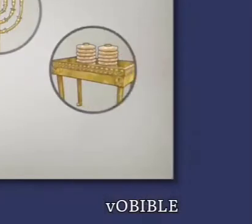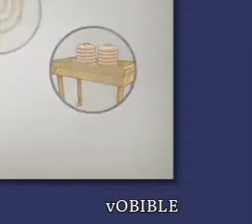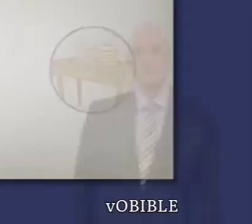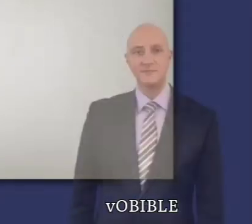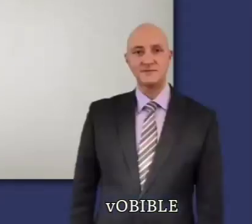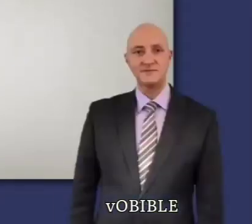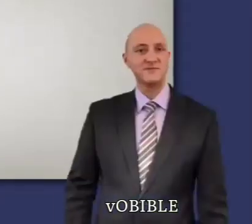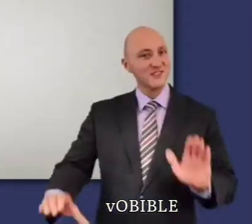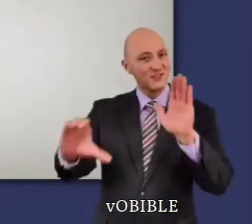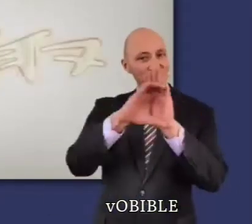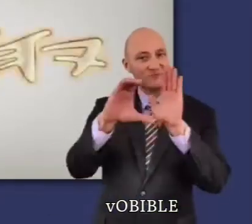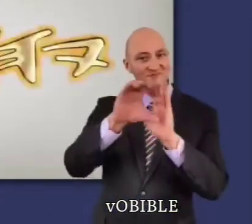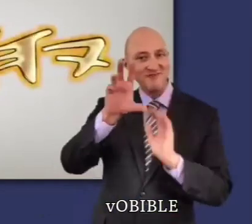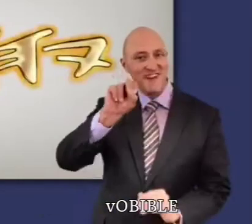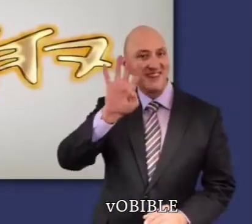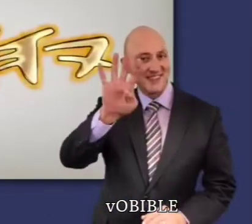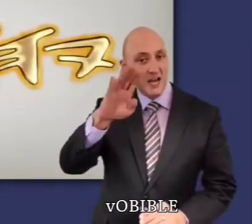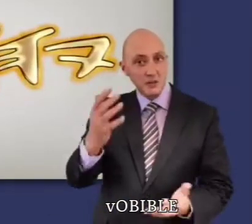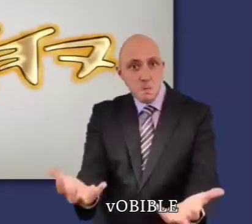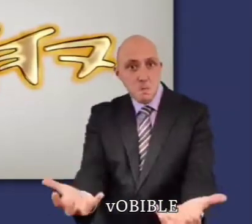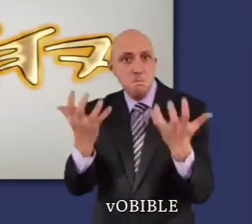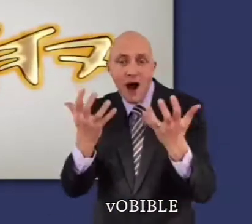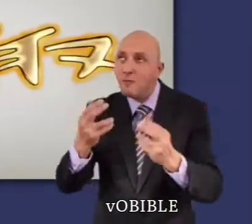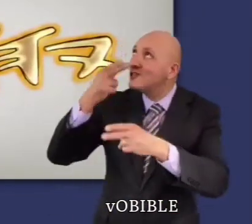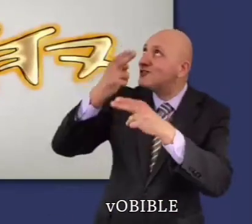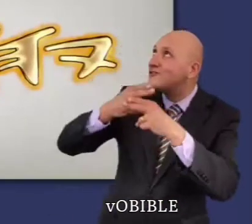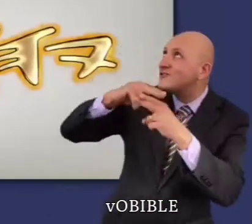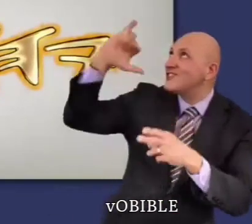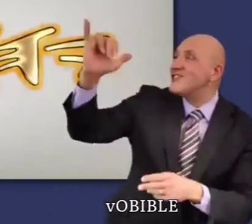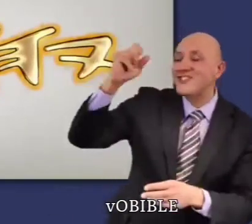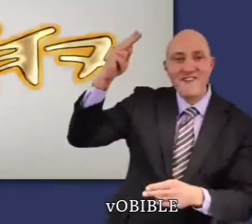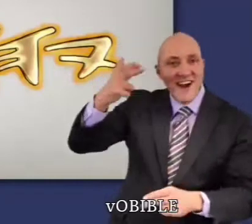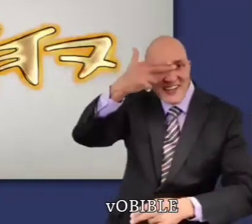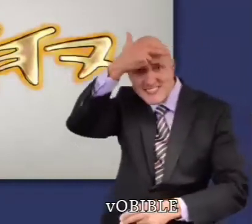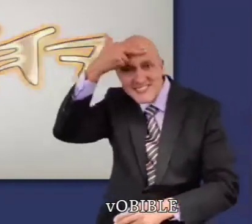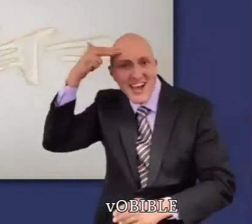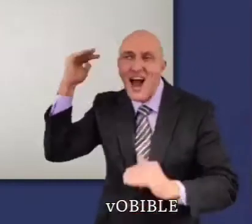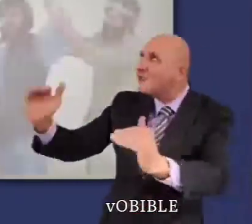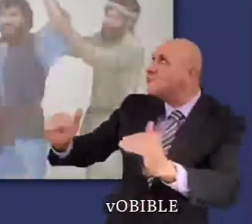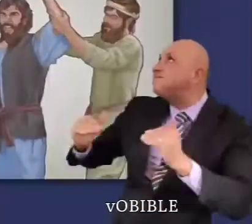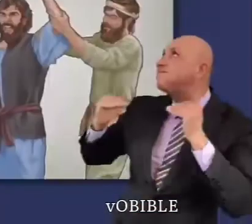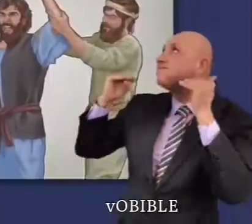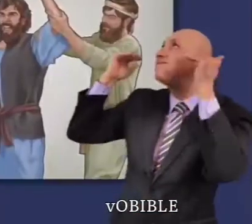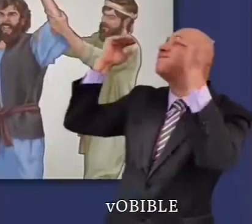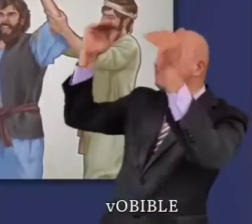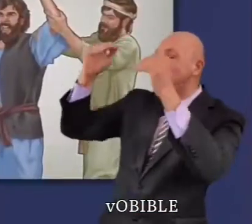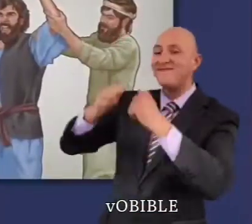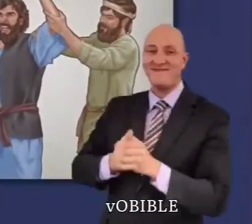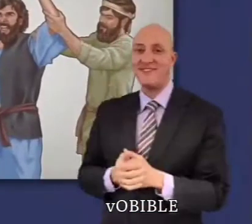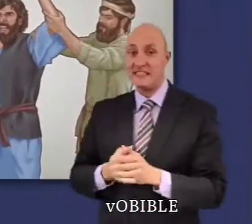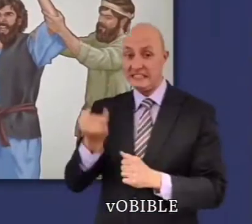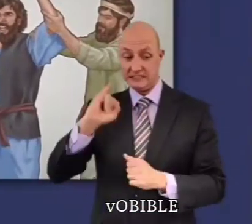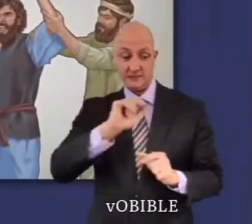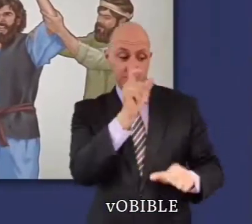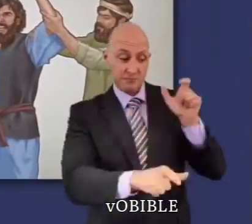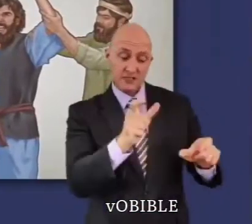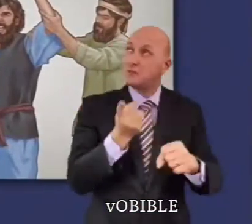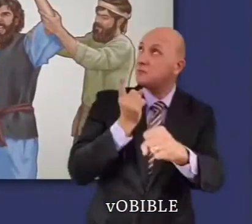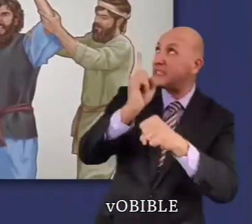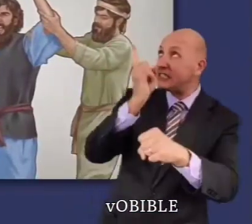des fêtes et des jours saints. Jéhovah fournit aussi des directives concernant les lampes dans le tabernacle et les